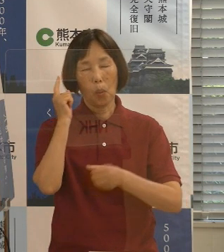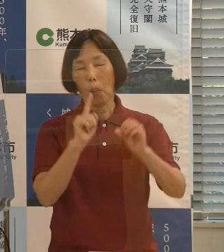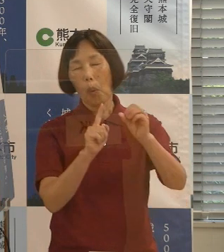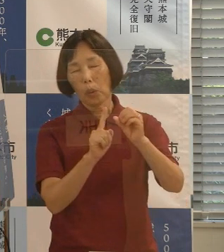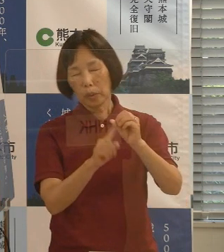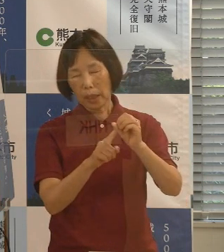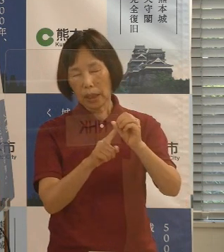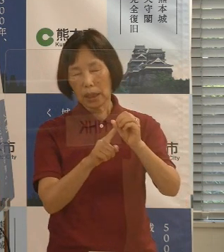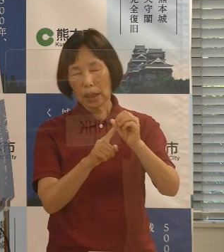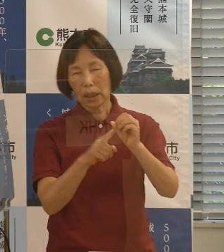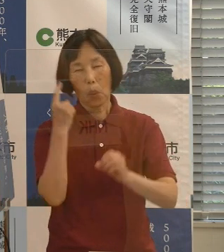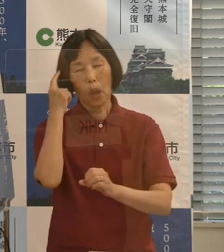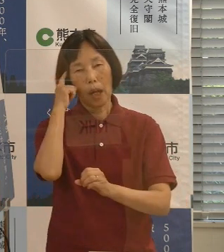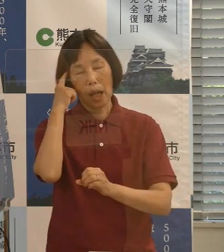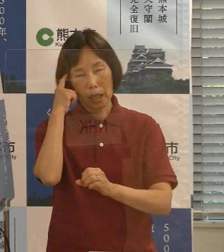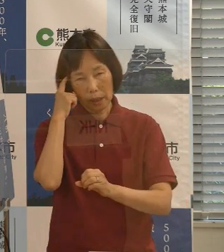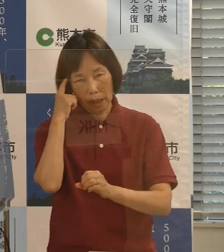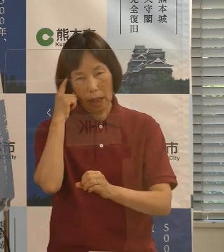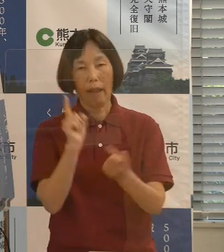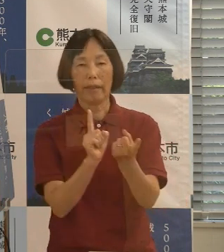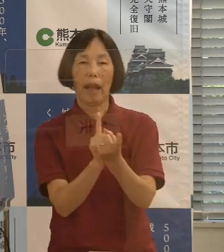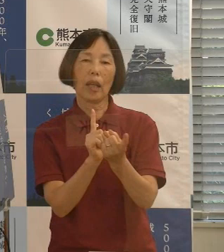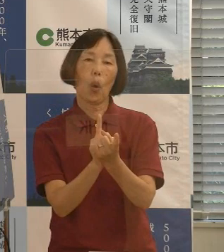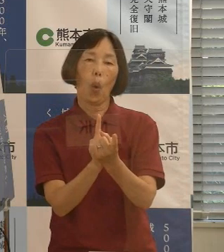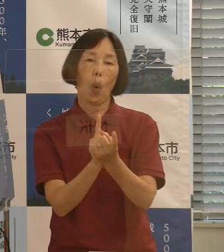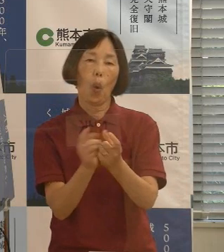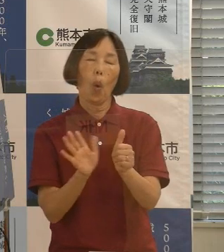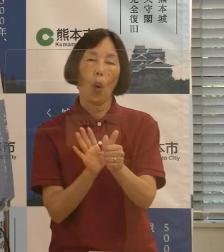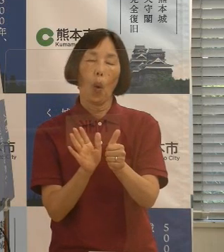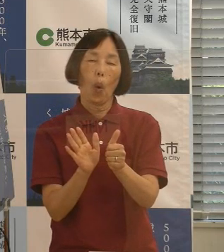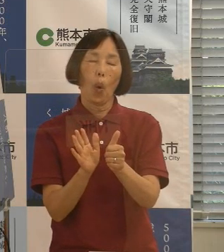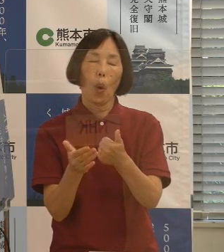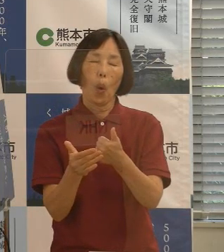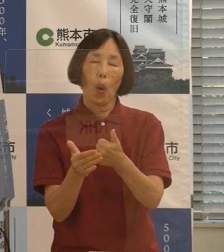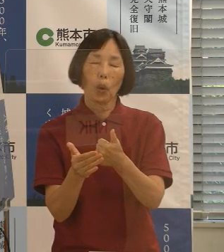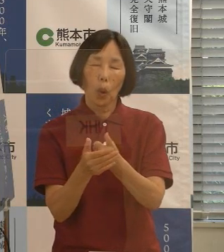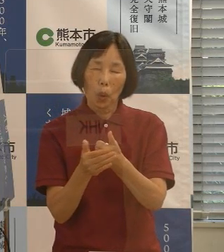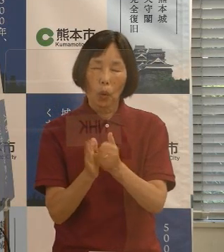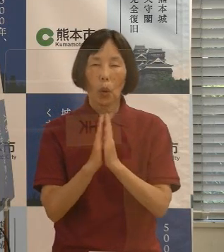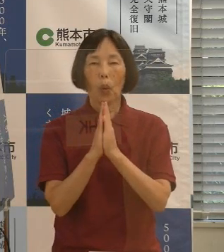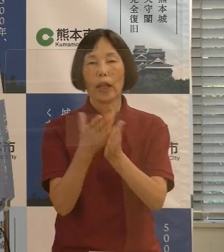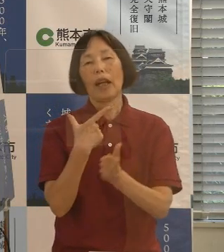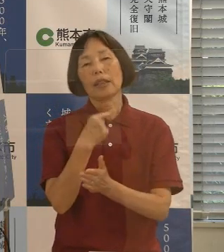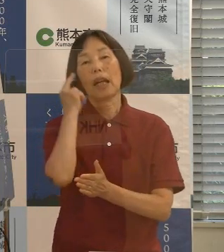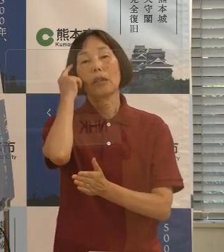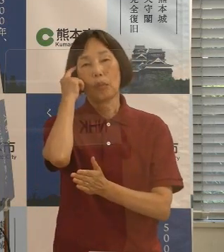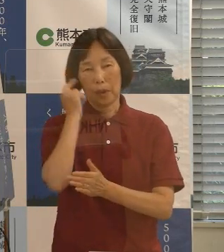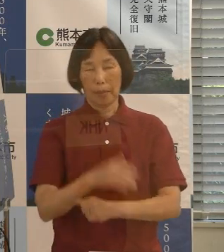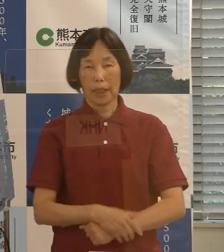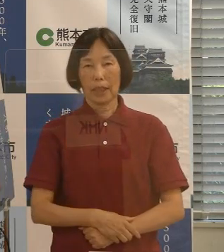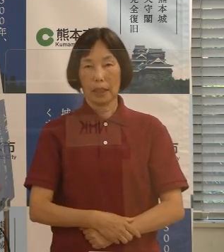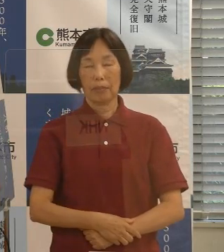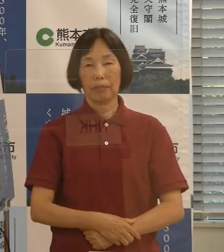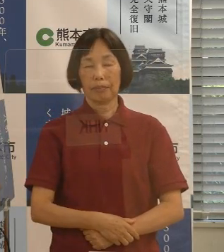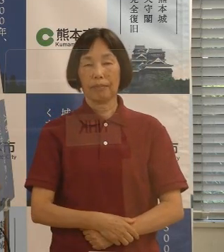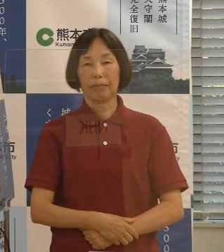てですね、対応をですねしていただきたい、協力をぜひしていただきたいというふうに思っています。